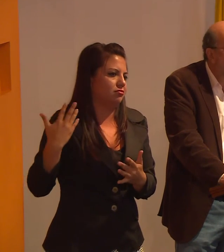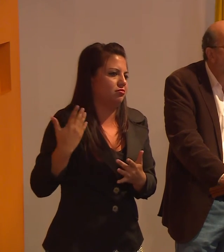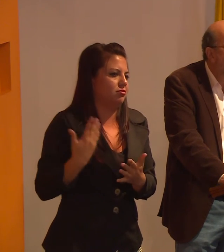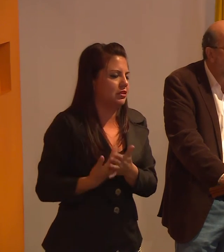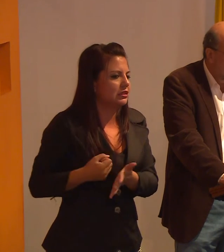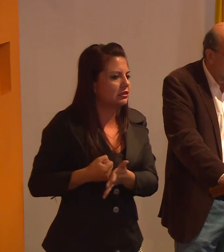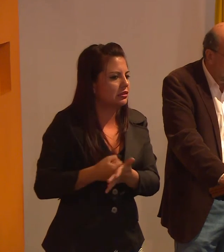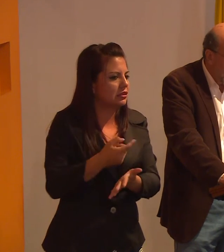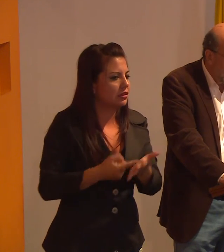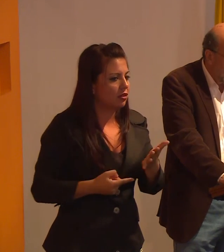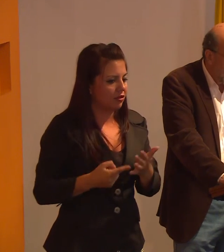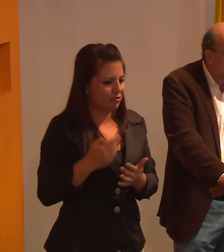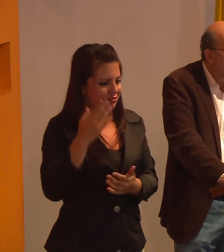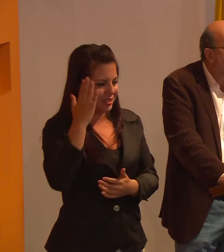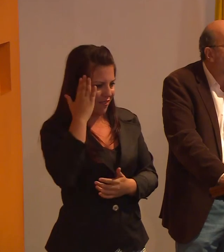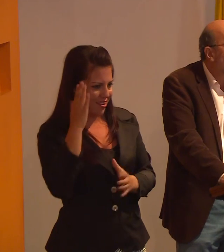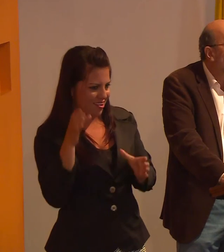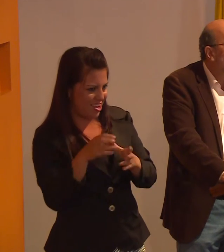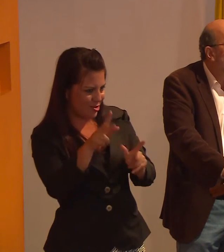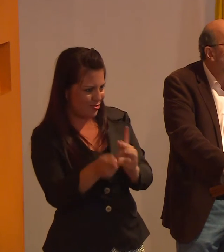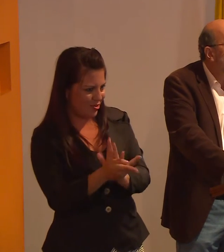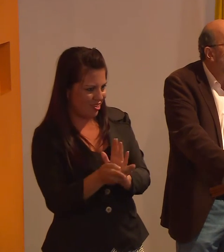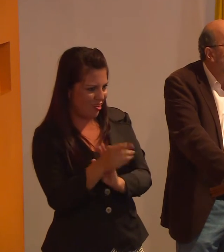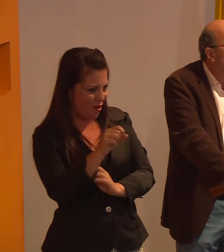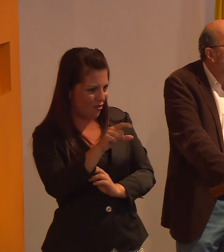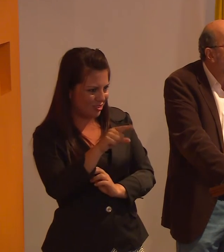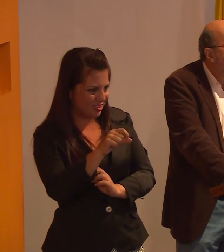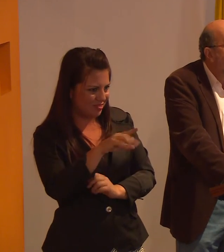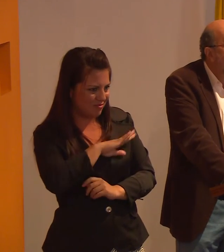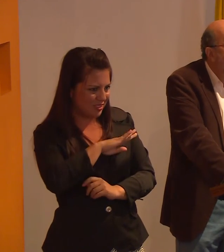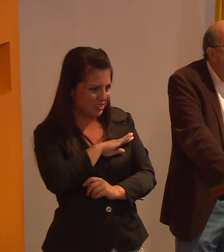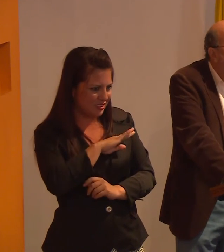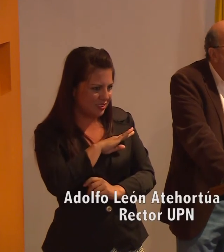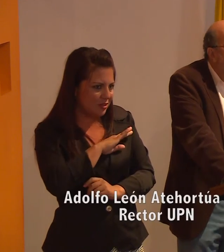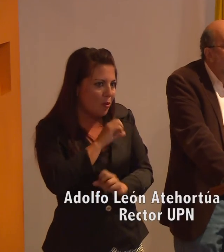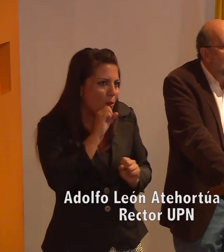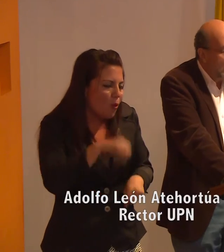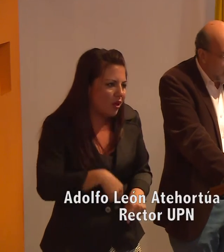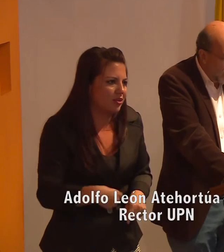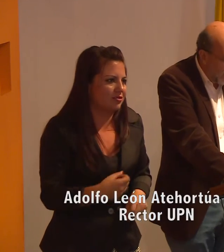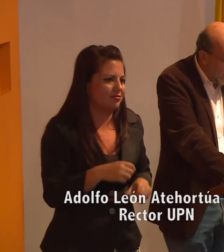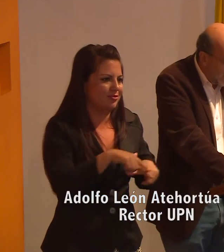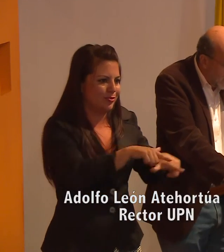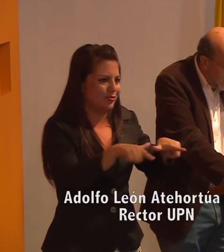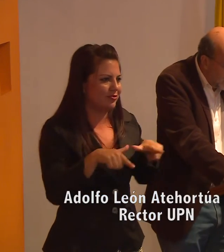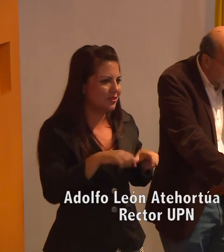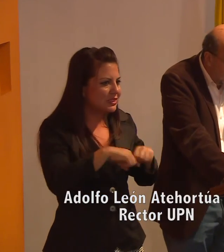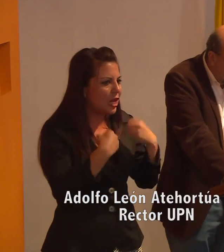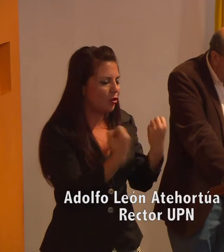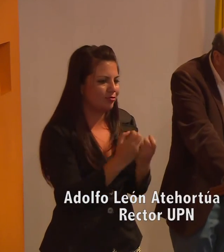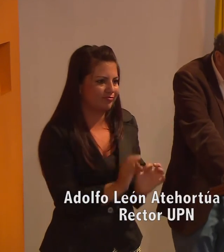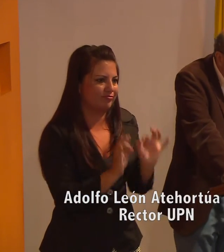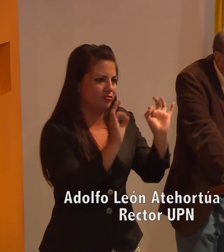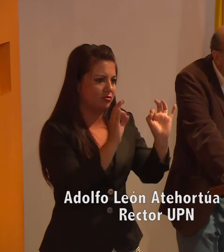grado 11 tengan los salones que requieren y que hasta hoy no han